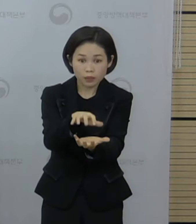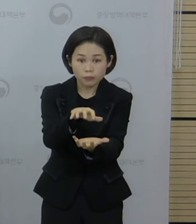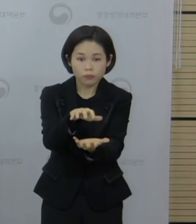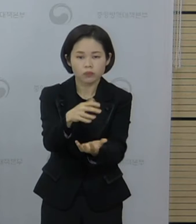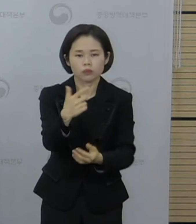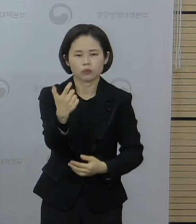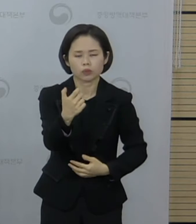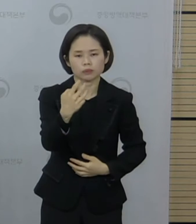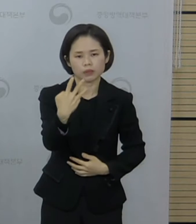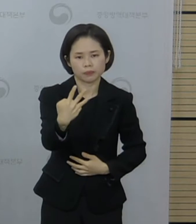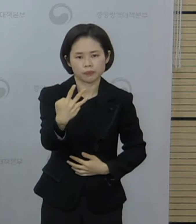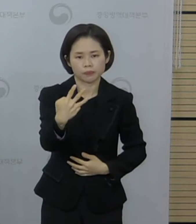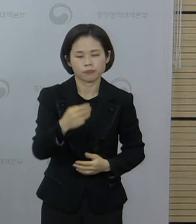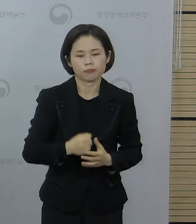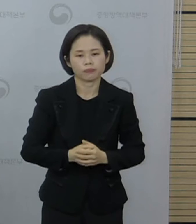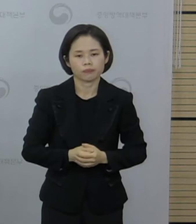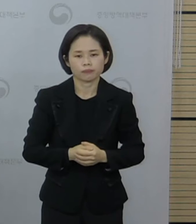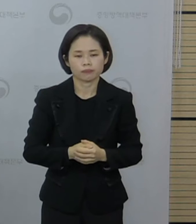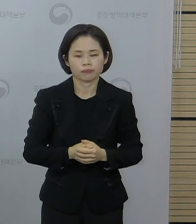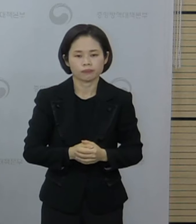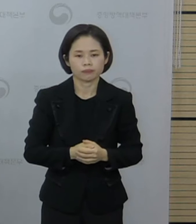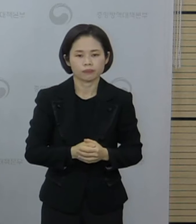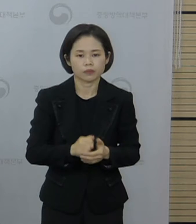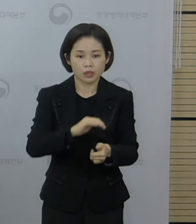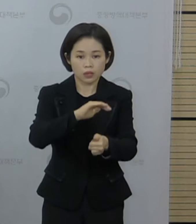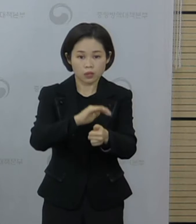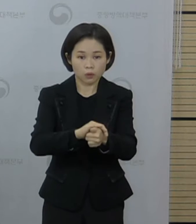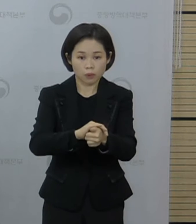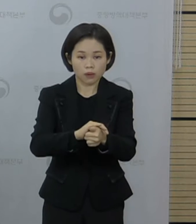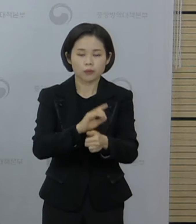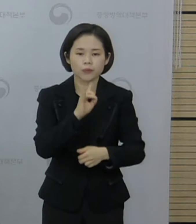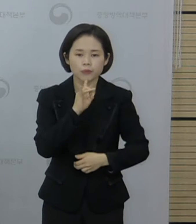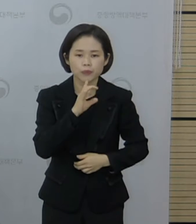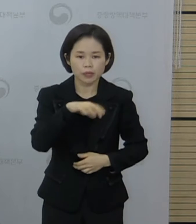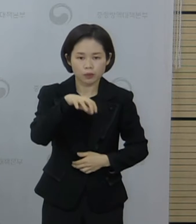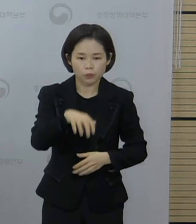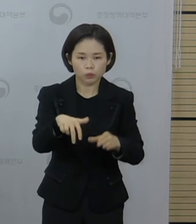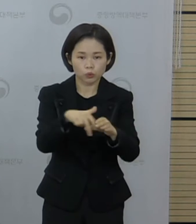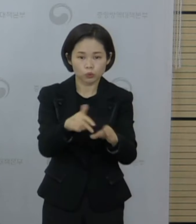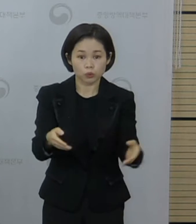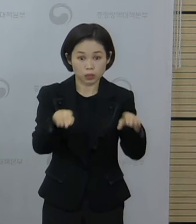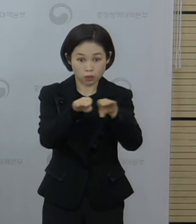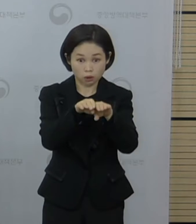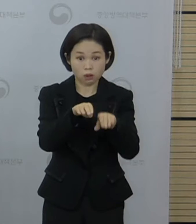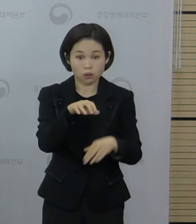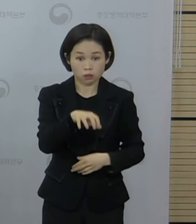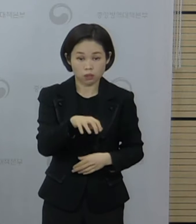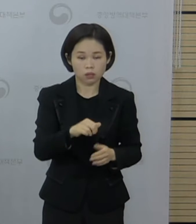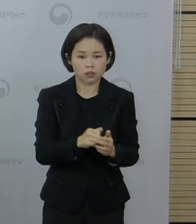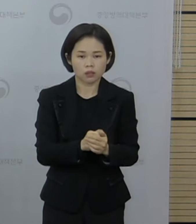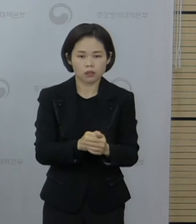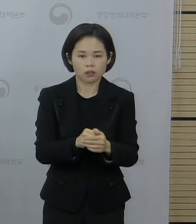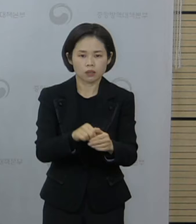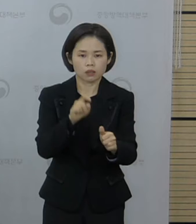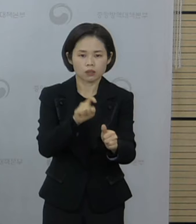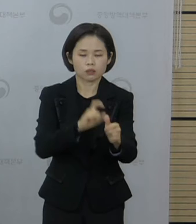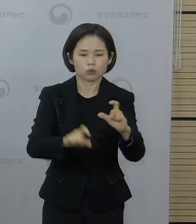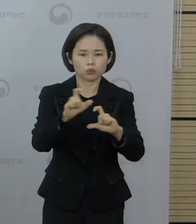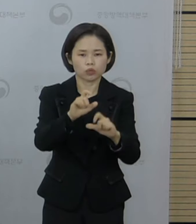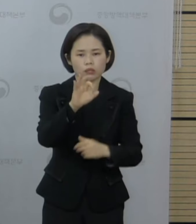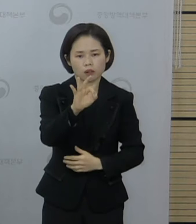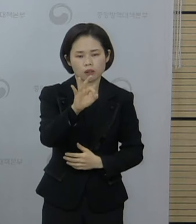63명 입니다 경상북도 구미시에 종교시설 과 관련해서 총 10명이 추가되어